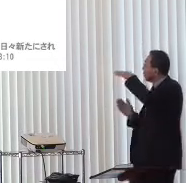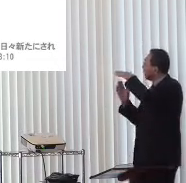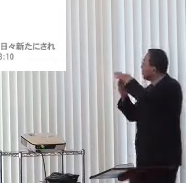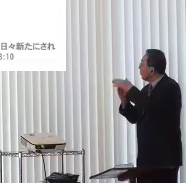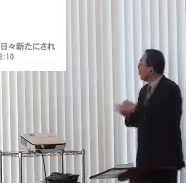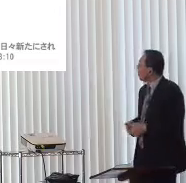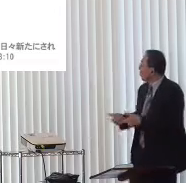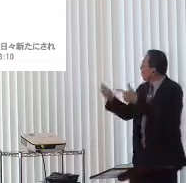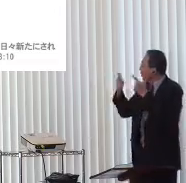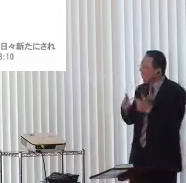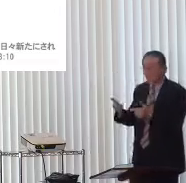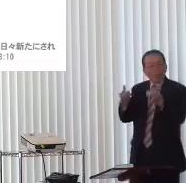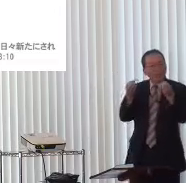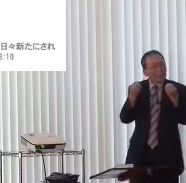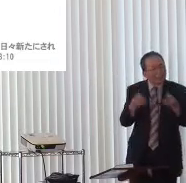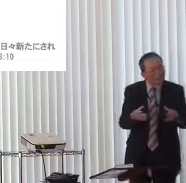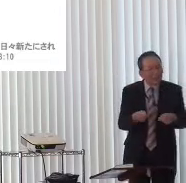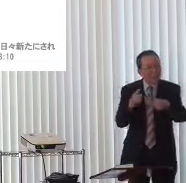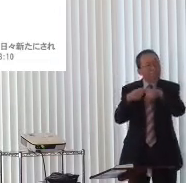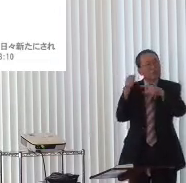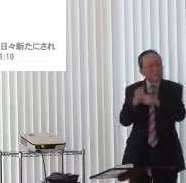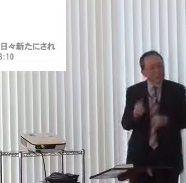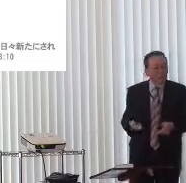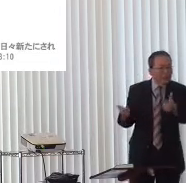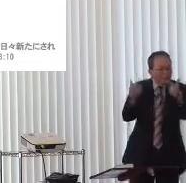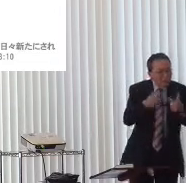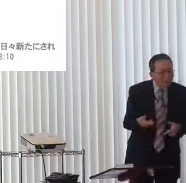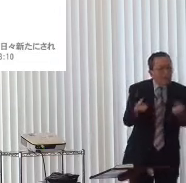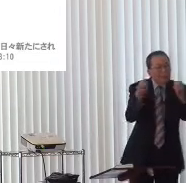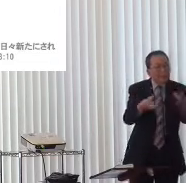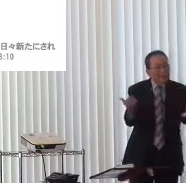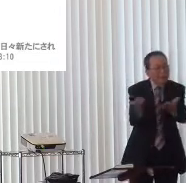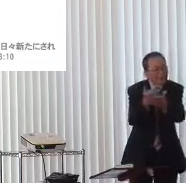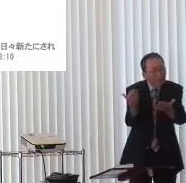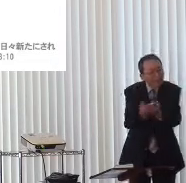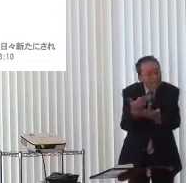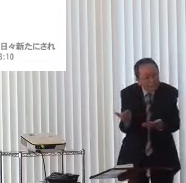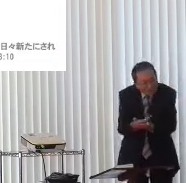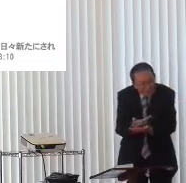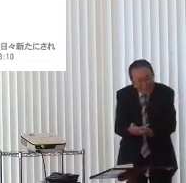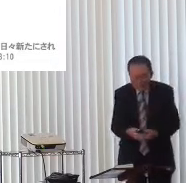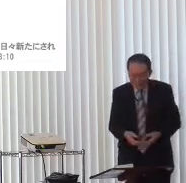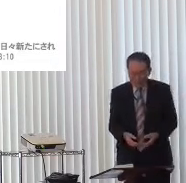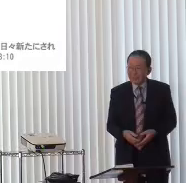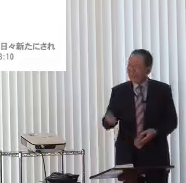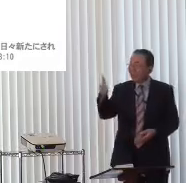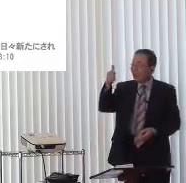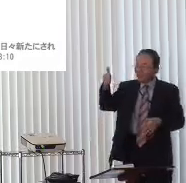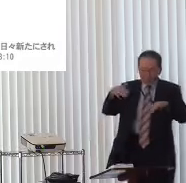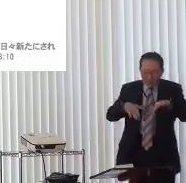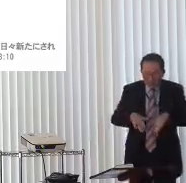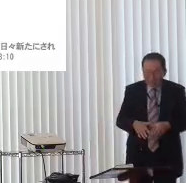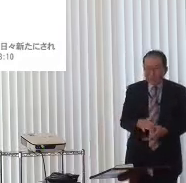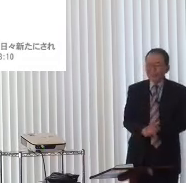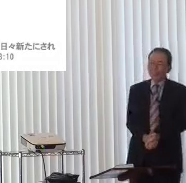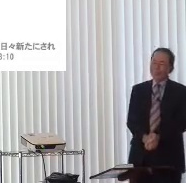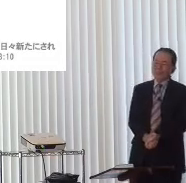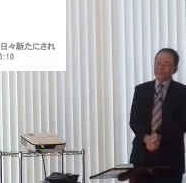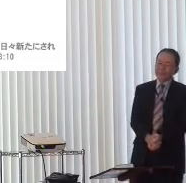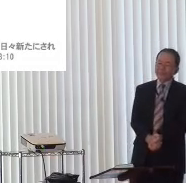にされていく。クリスチャンは日々新たにされていきます。主の弟子は